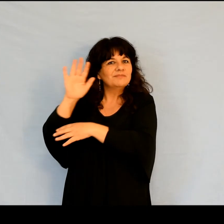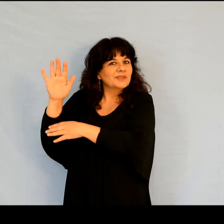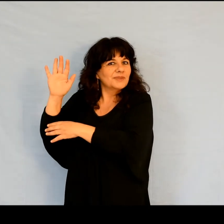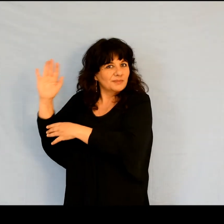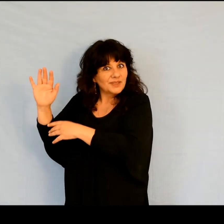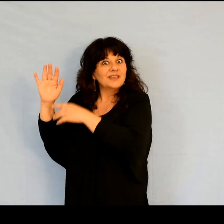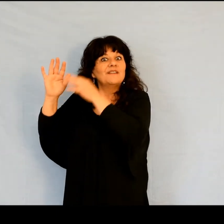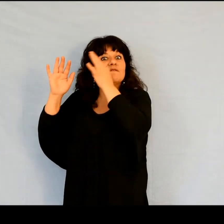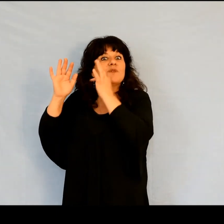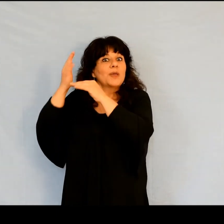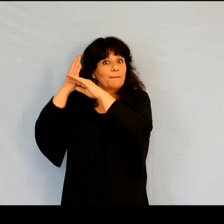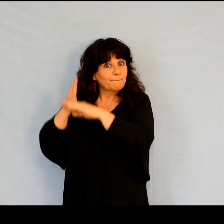sa semence.